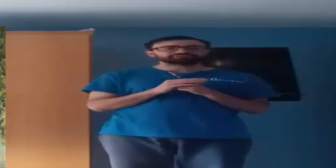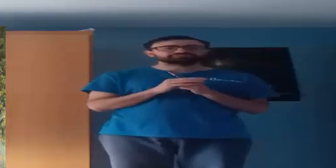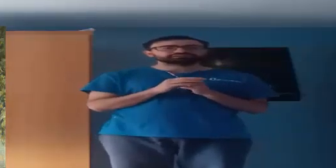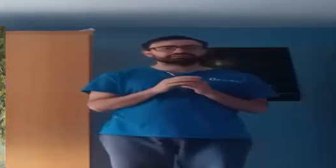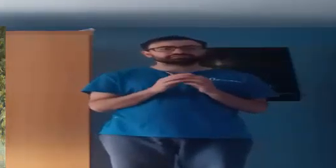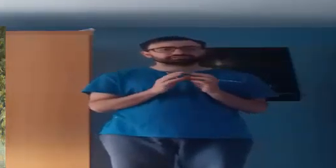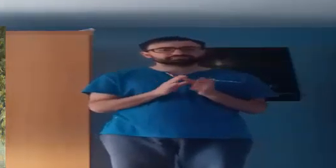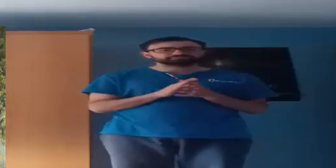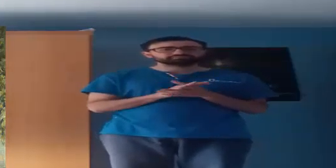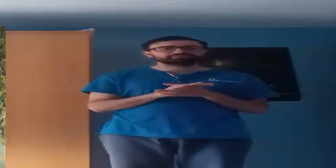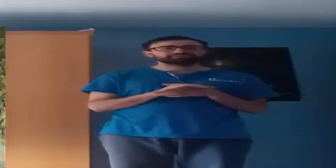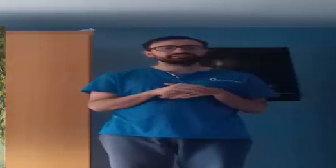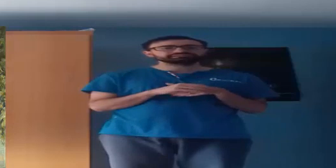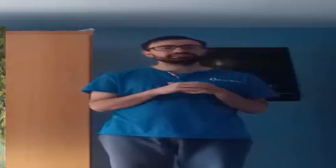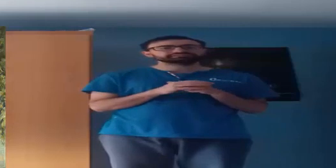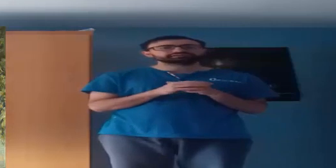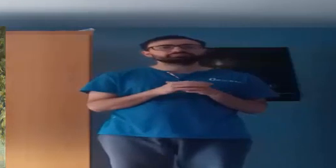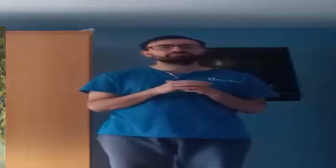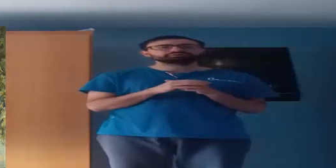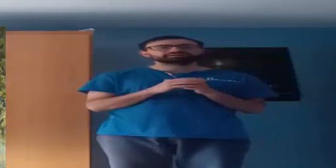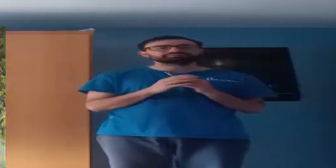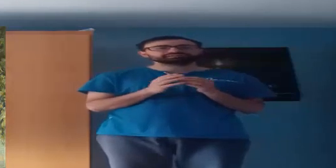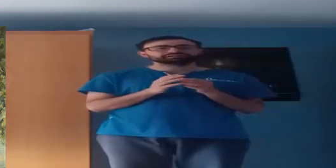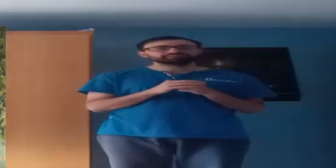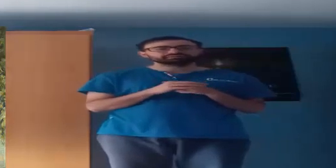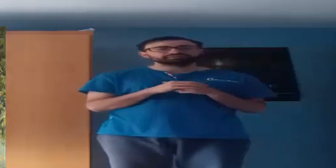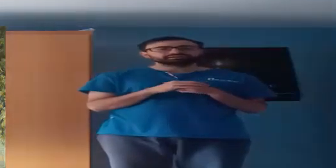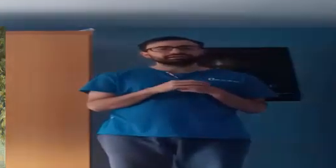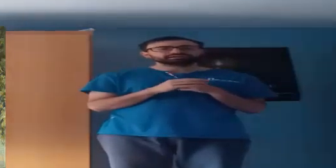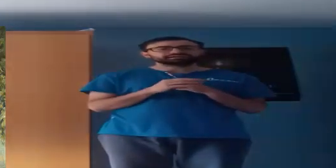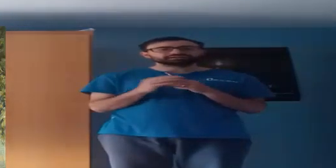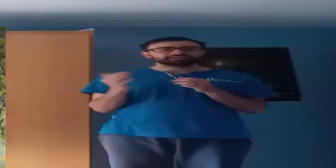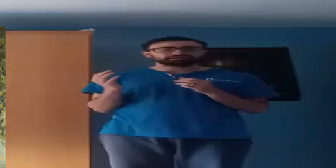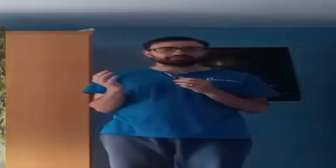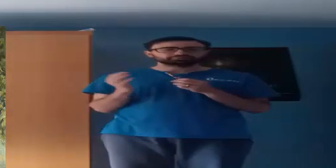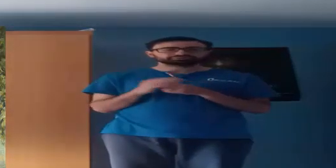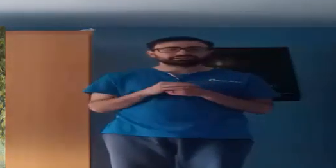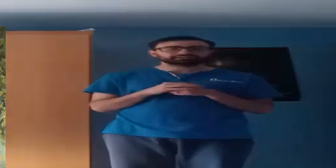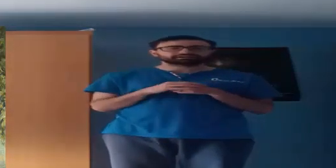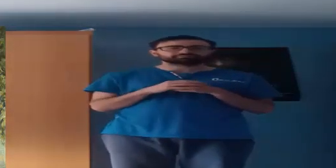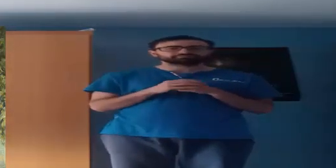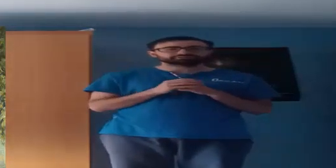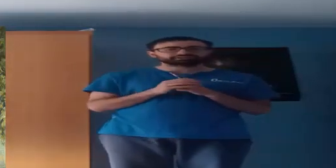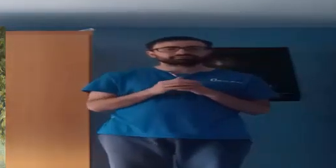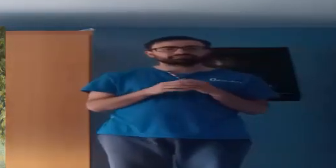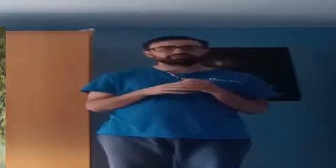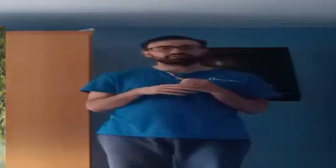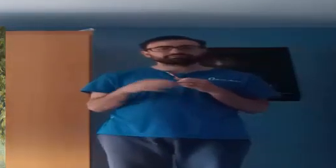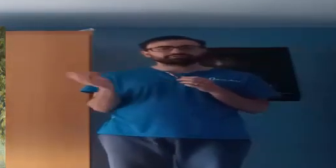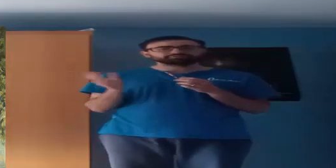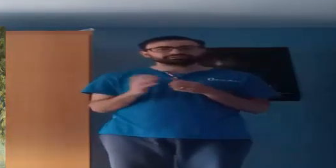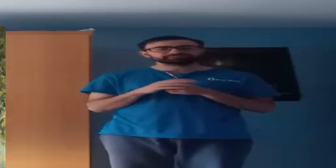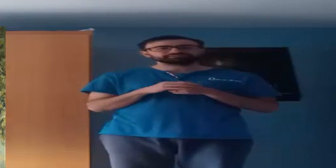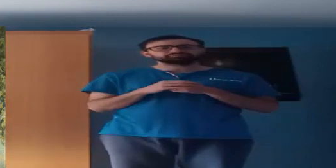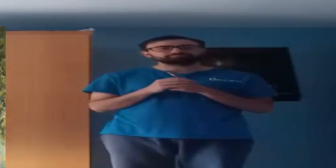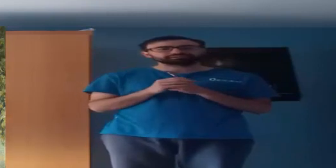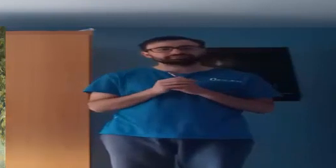ocasión de que no estaba su madre y se escapó hacia el bosque a buscar flores en un prado,